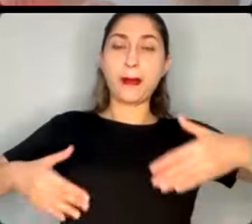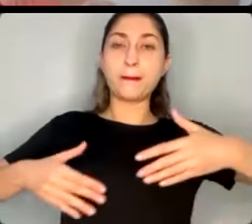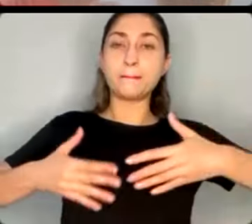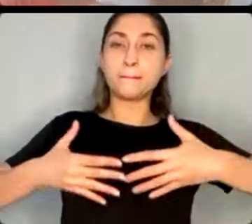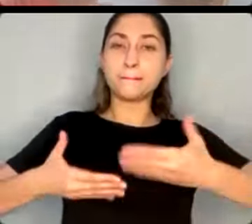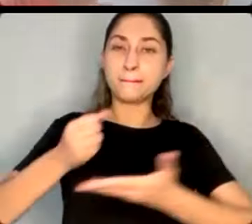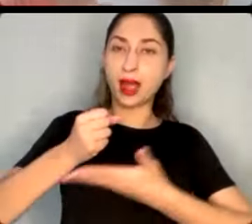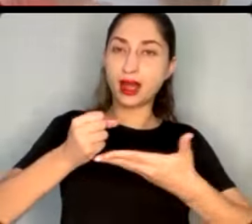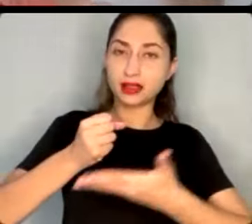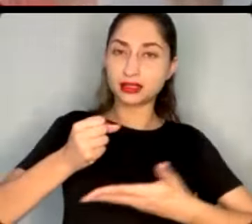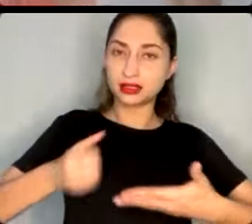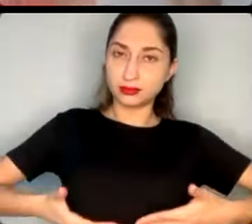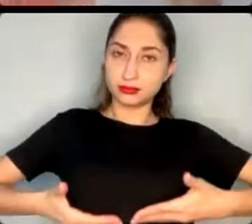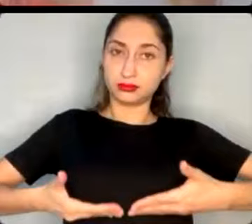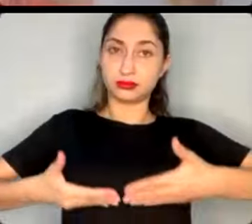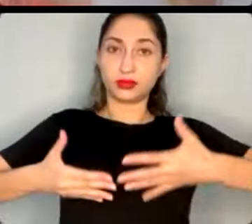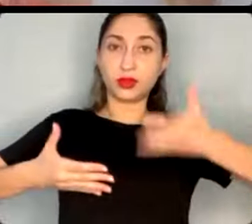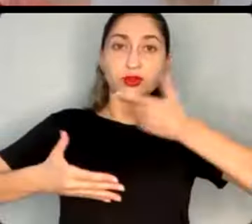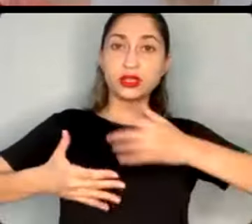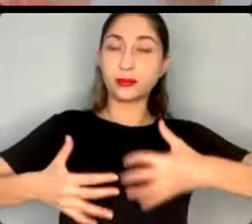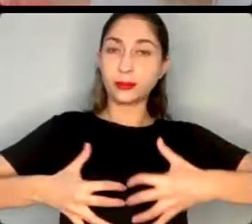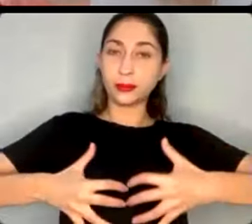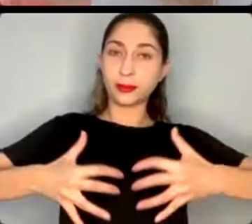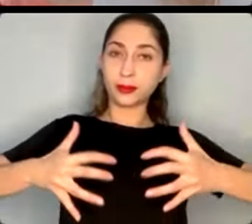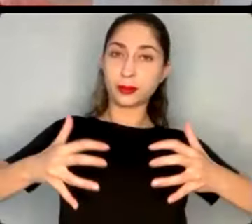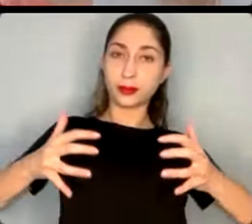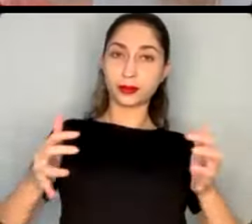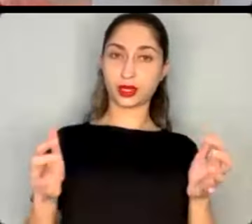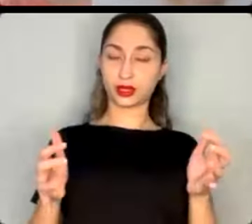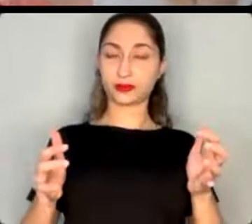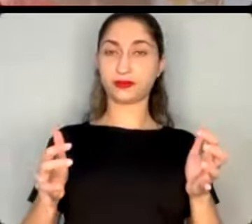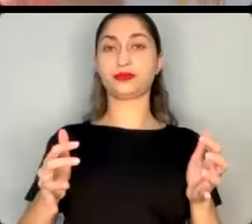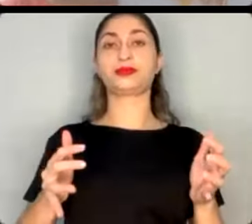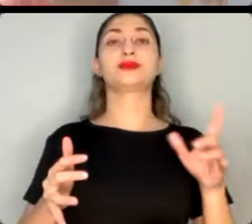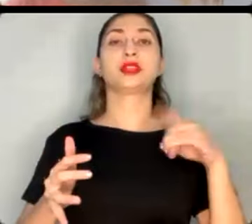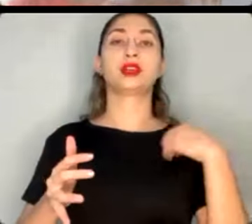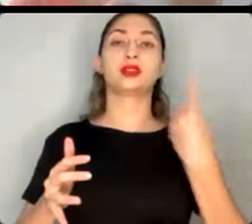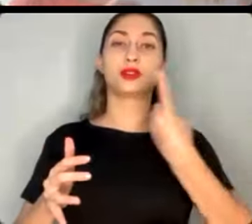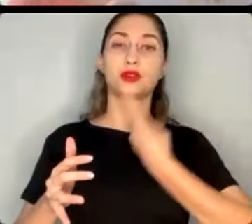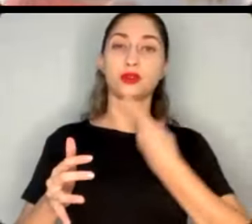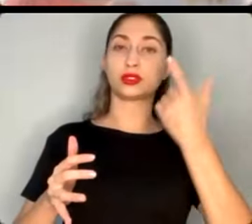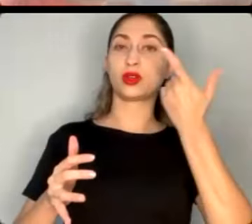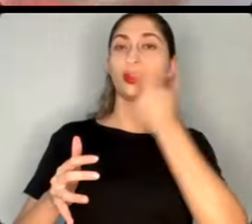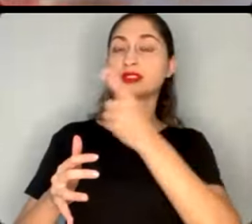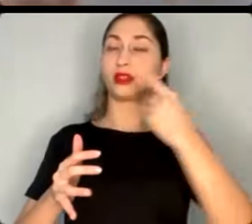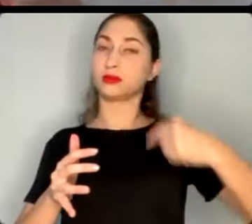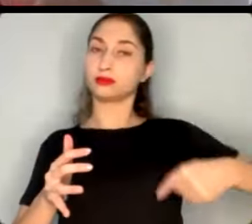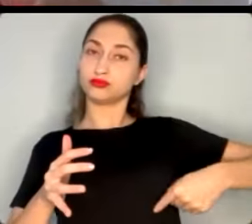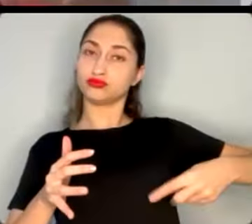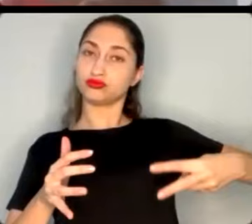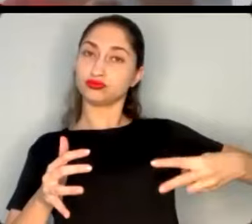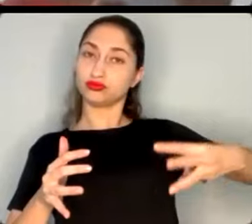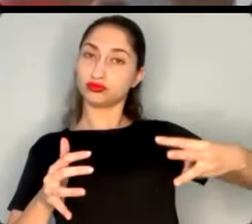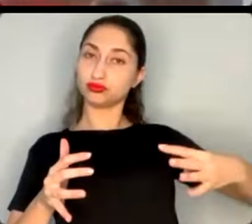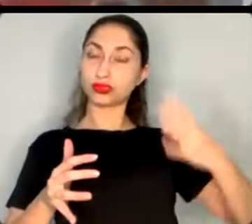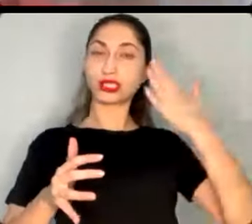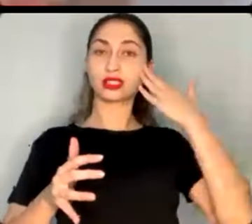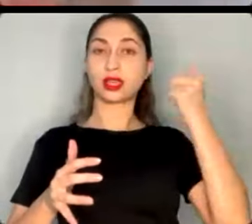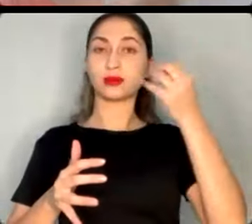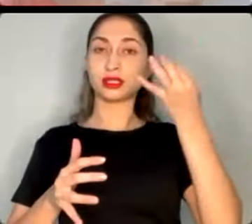costela flutuante e como que a gente consegue situar a 10ª vértebra que carrega a